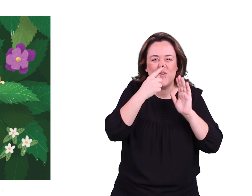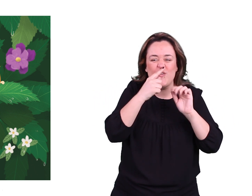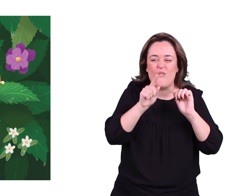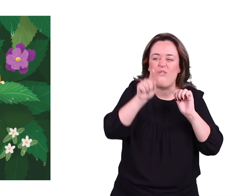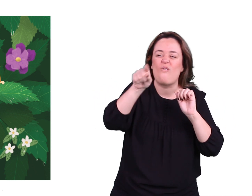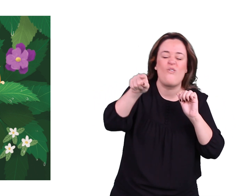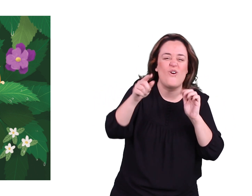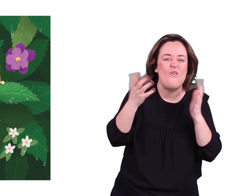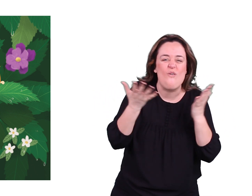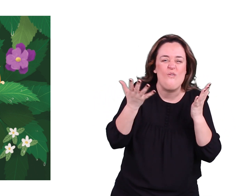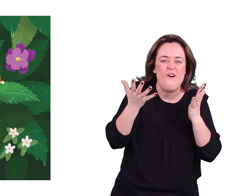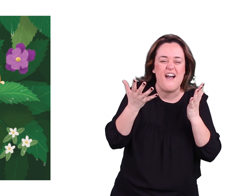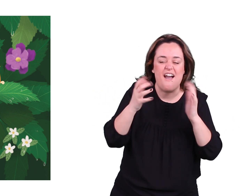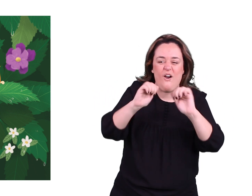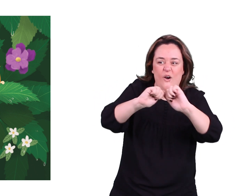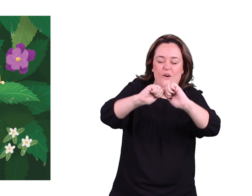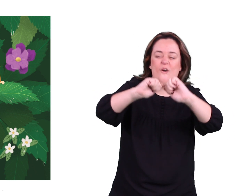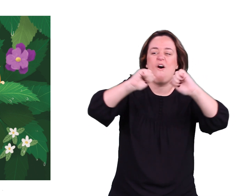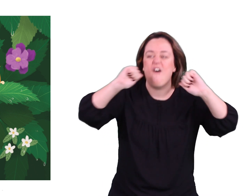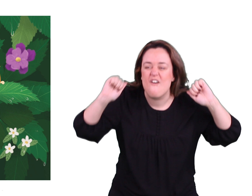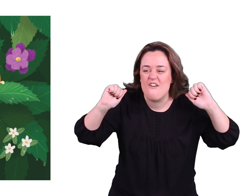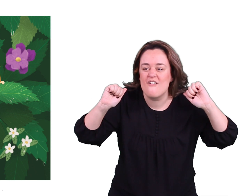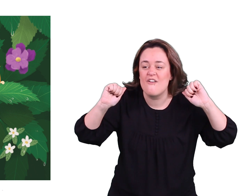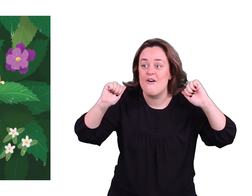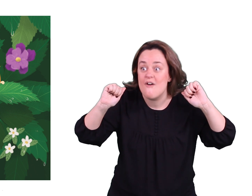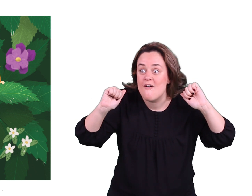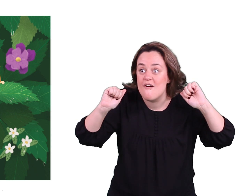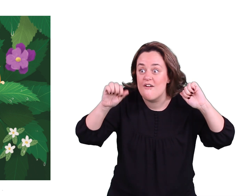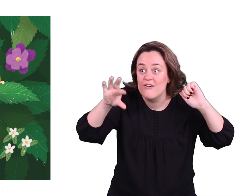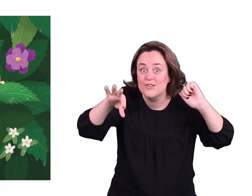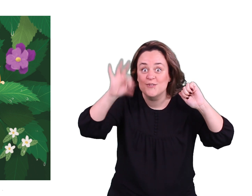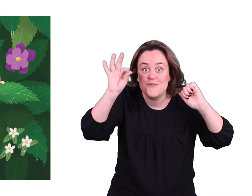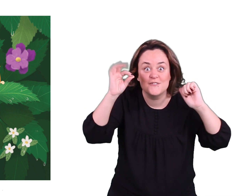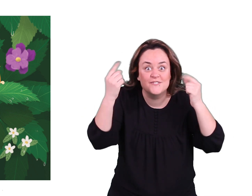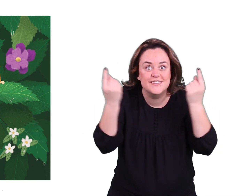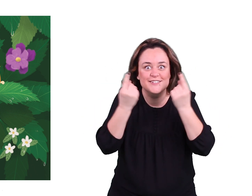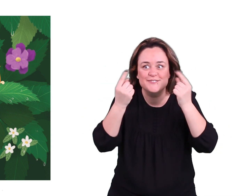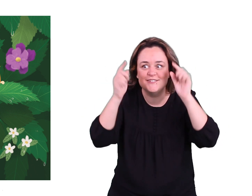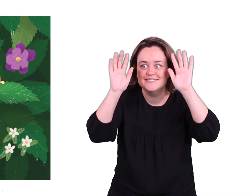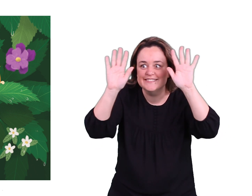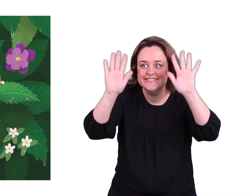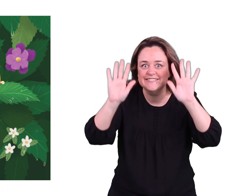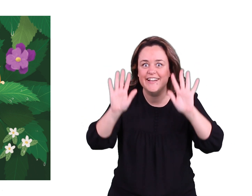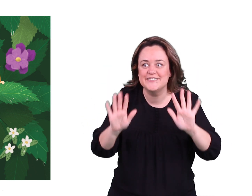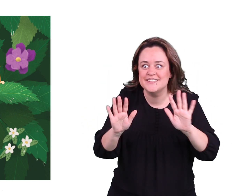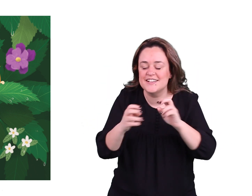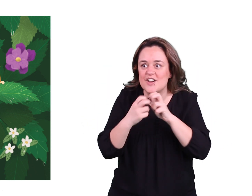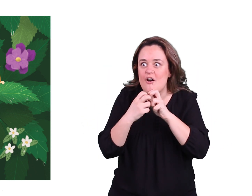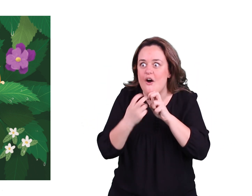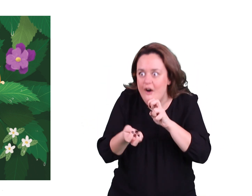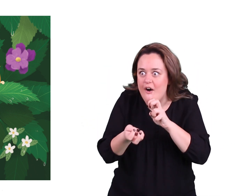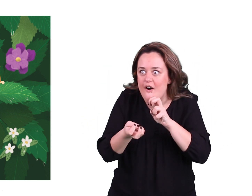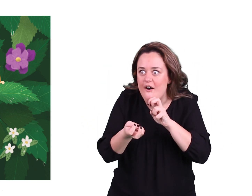Curieuse, elle décide de regarder un peu au-delà et ce qu'elle découvre est extraordinaire.